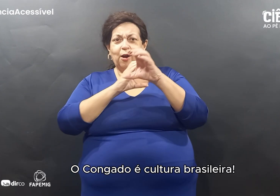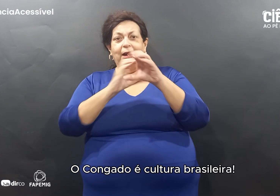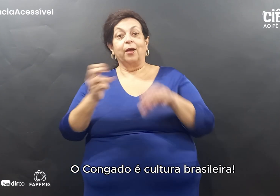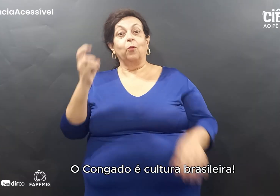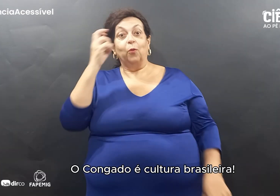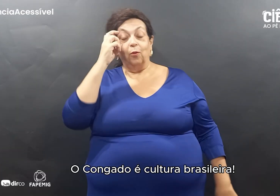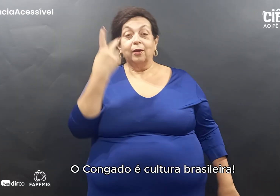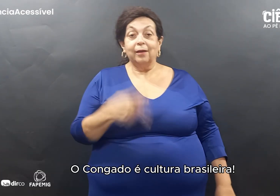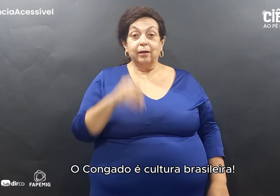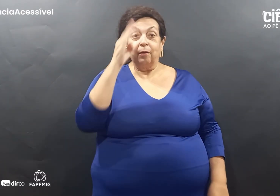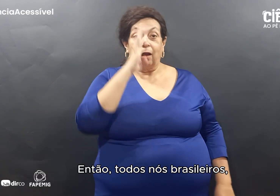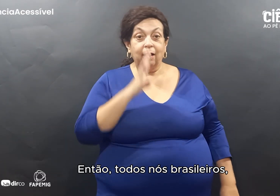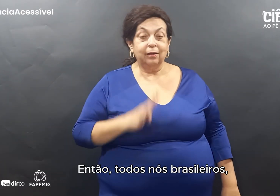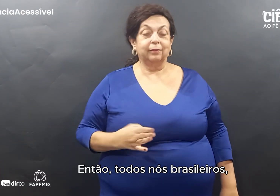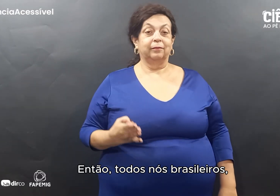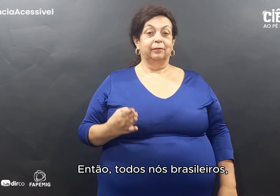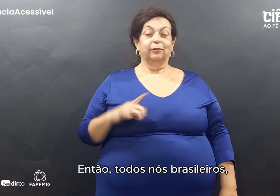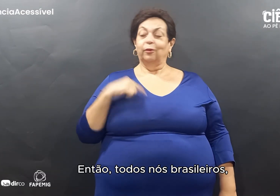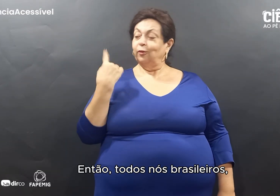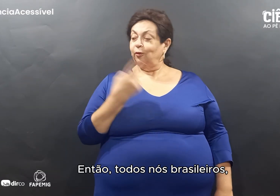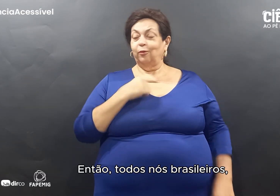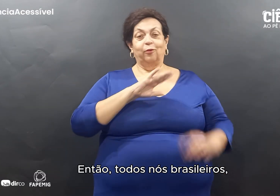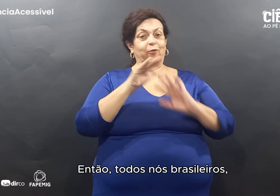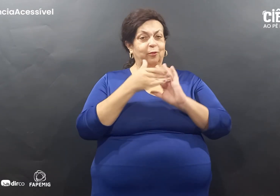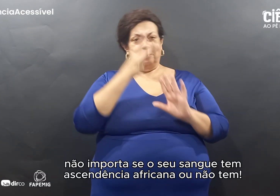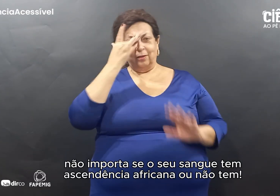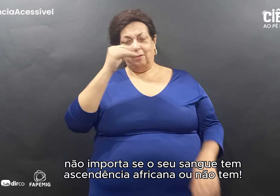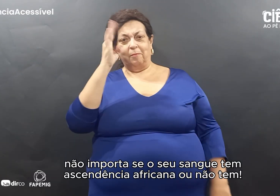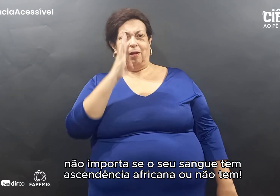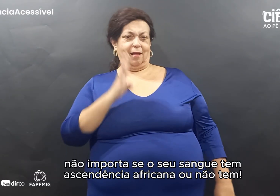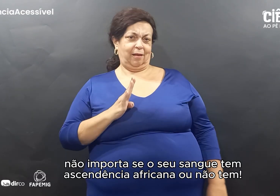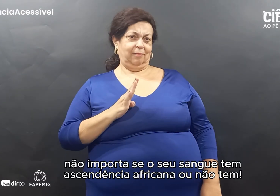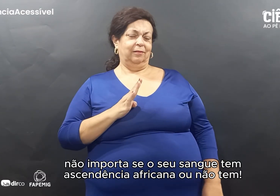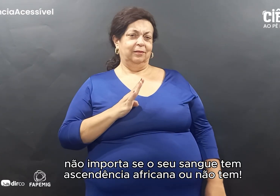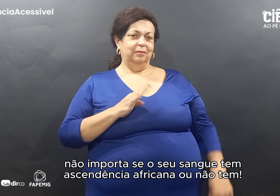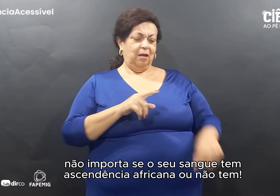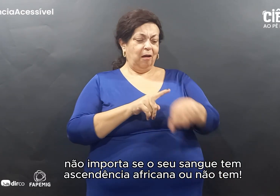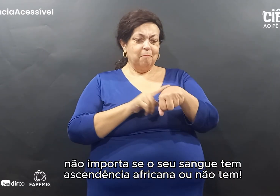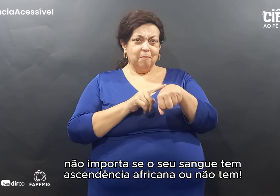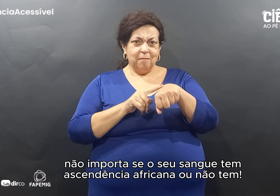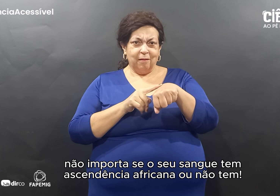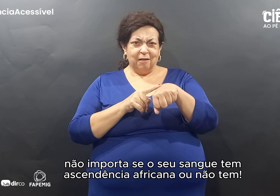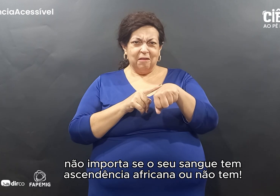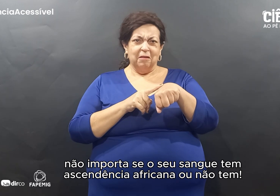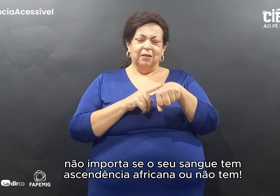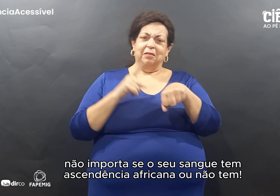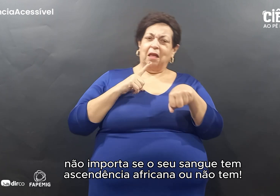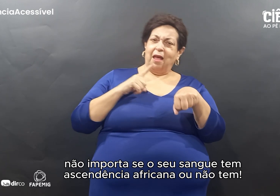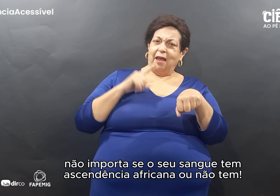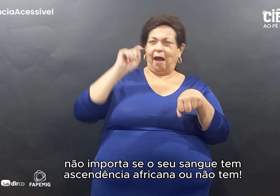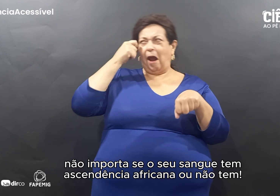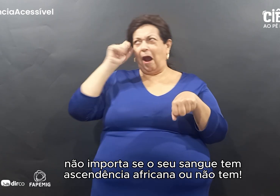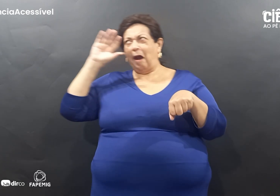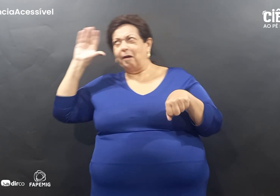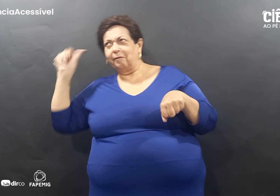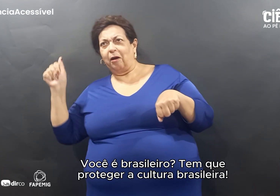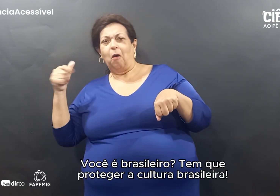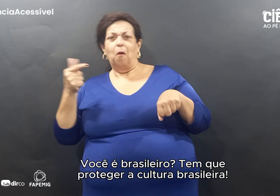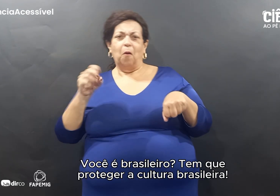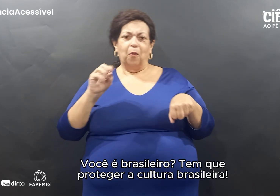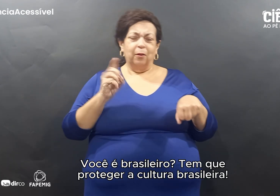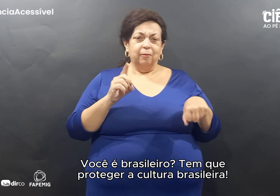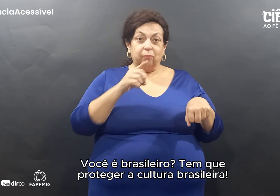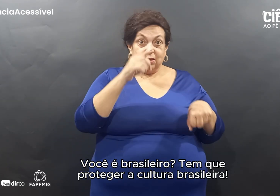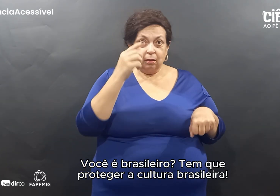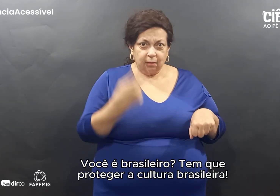cultura brasileira. Então, todos nós, brasileiros, não importa se o seu sangue tem ascendência africana ou não tem. Você